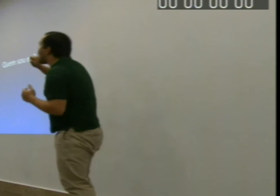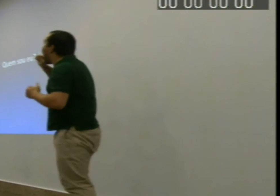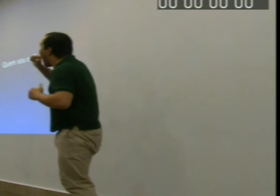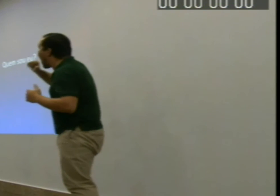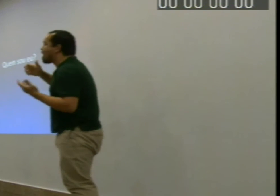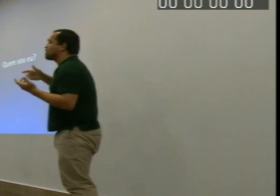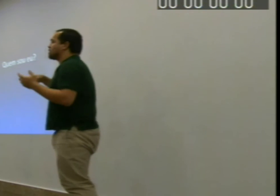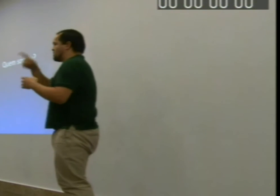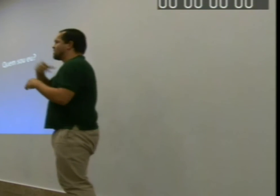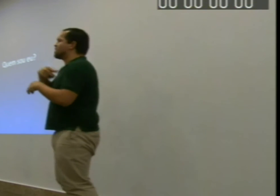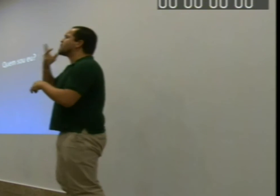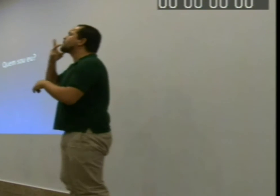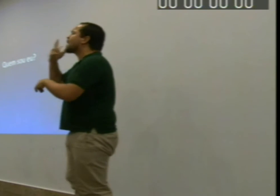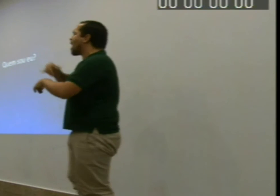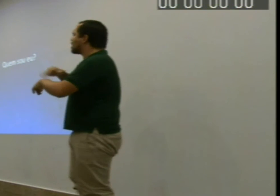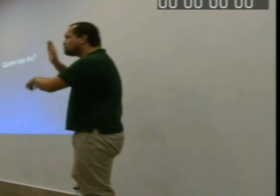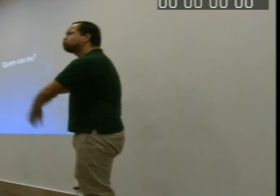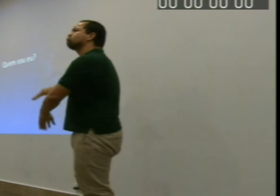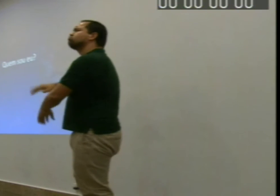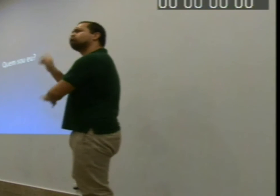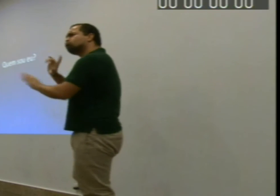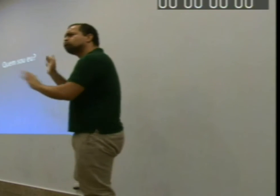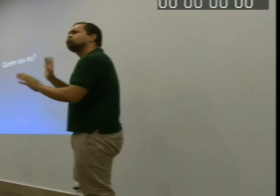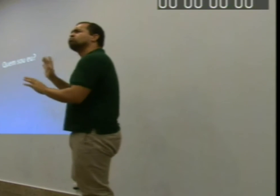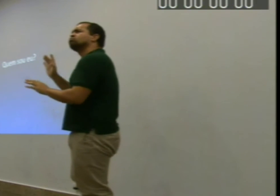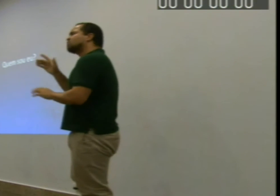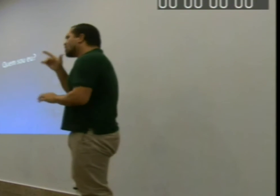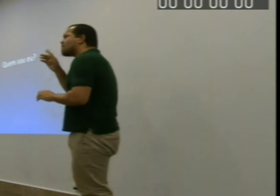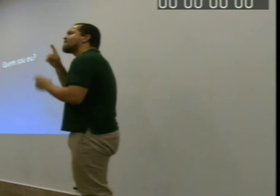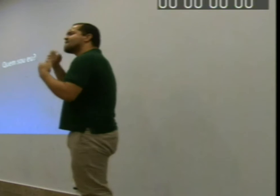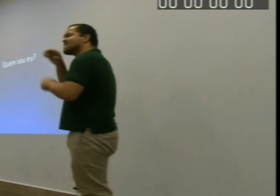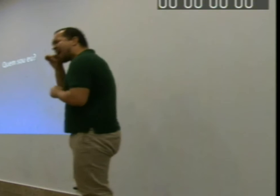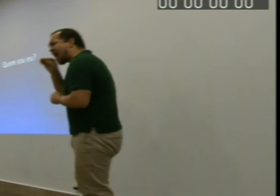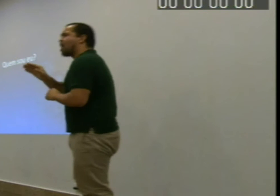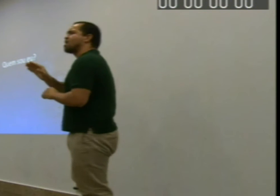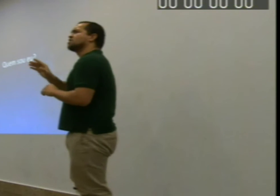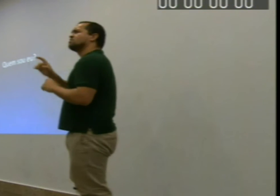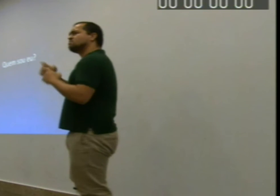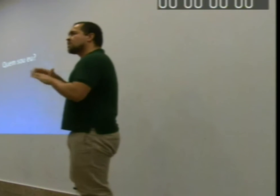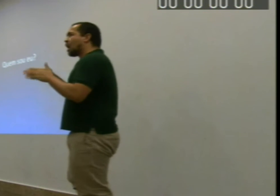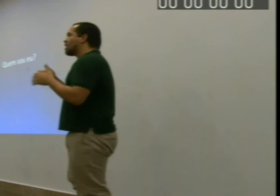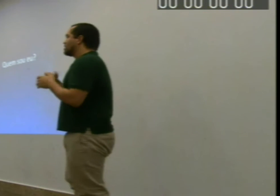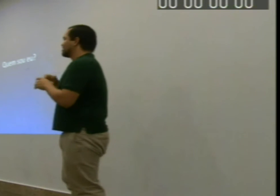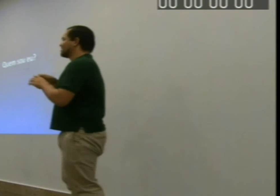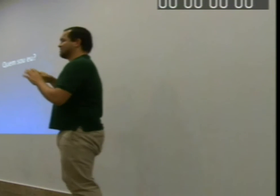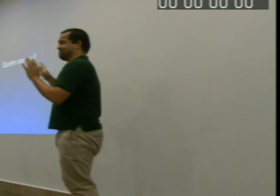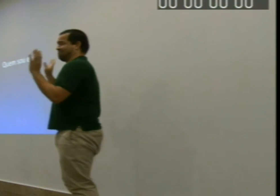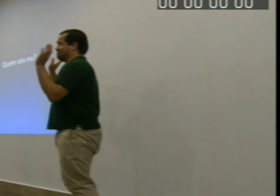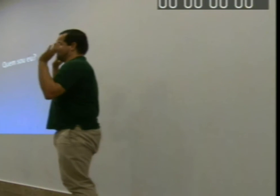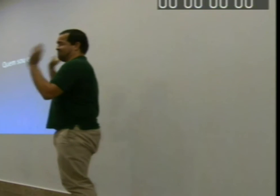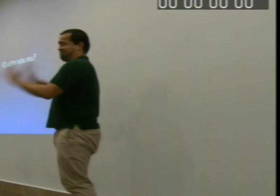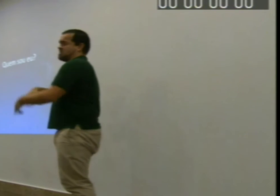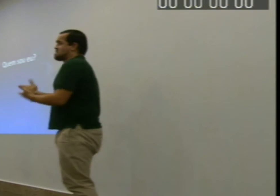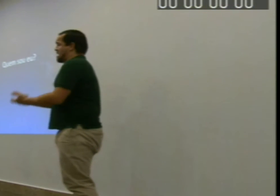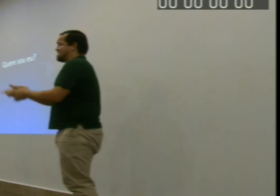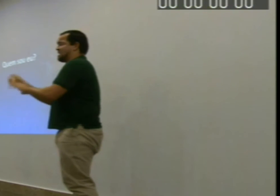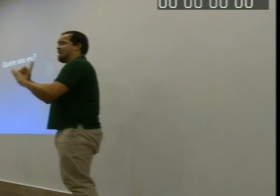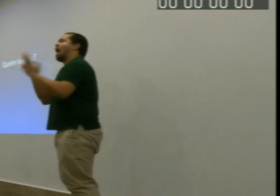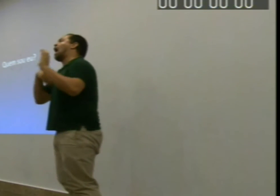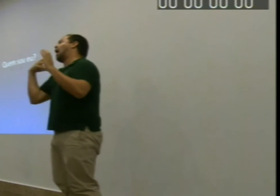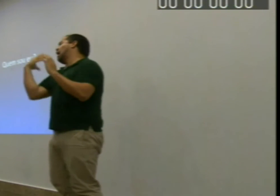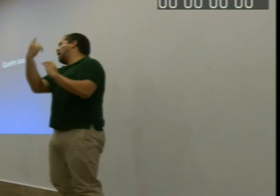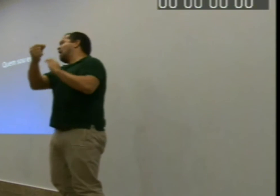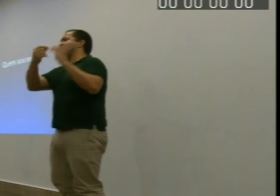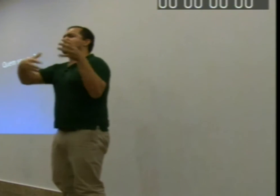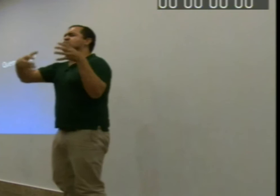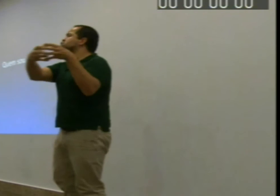e não conseguia então eu fazia gestos água e meu pai falava não usa sinais é para oralizar Ah mas não dava